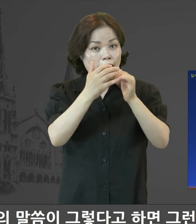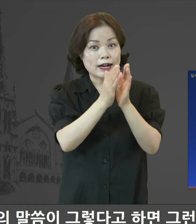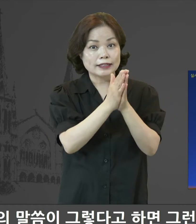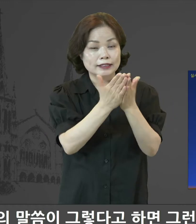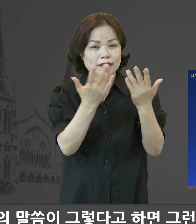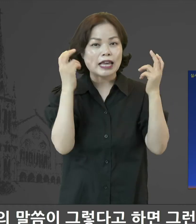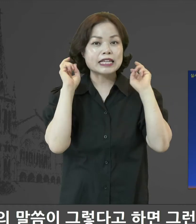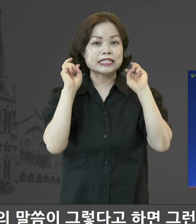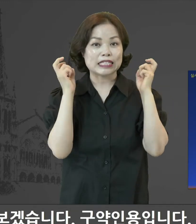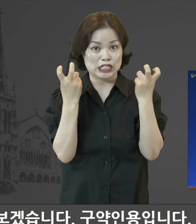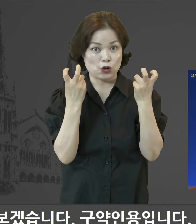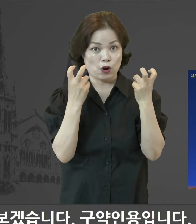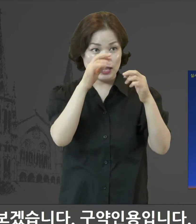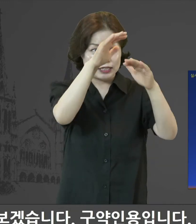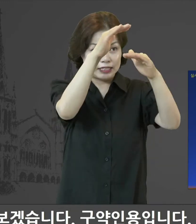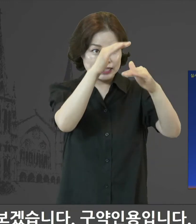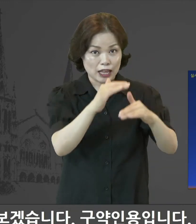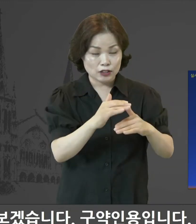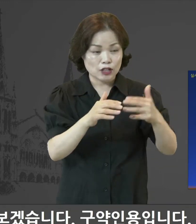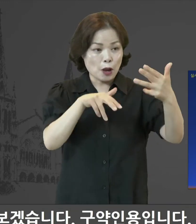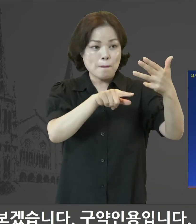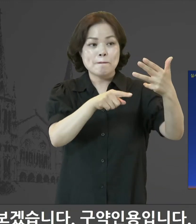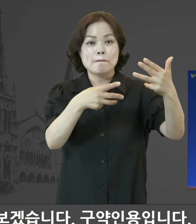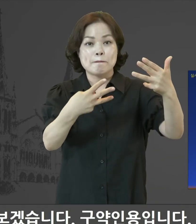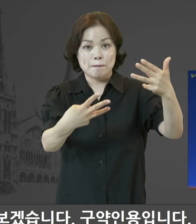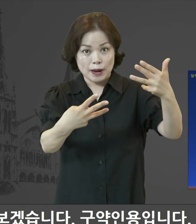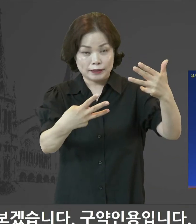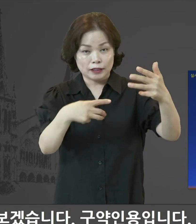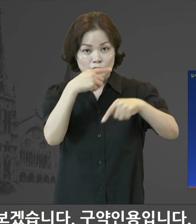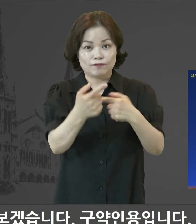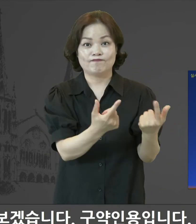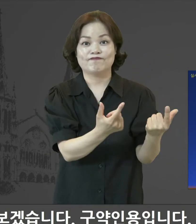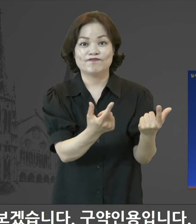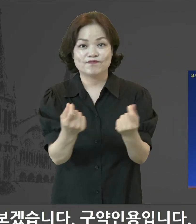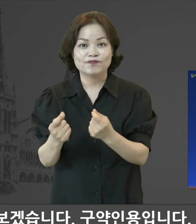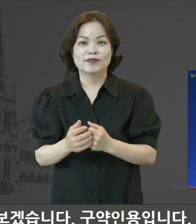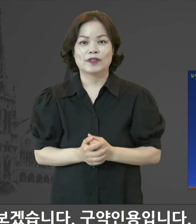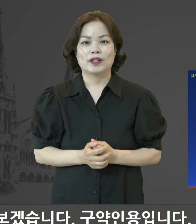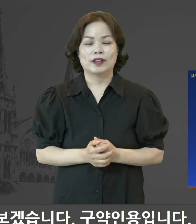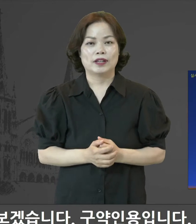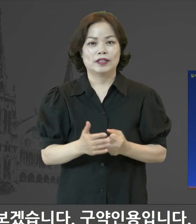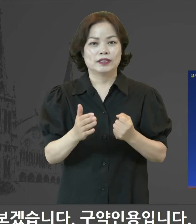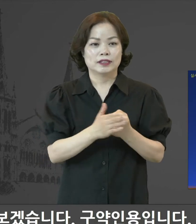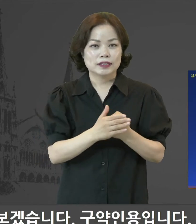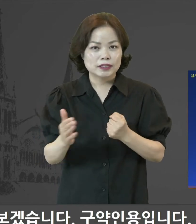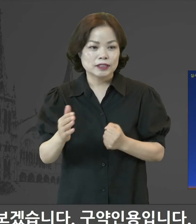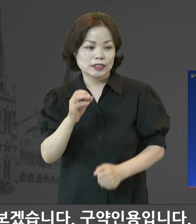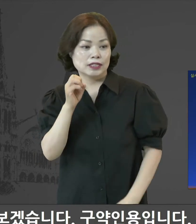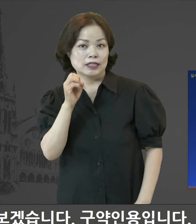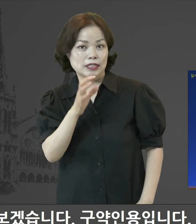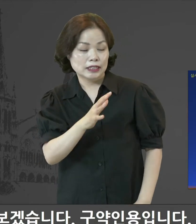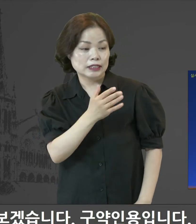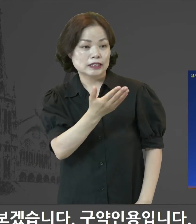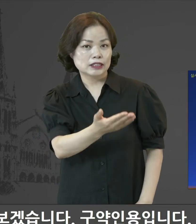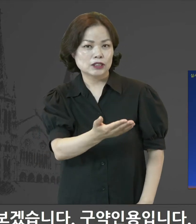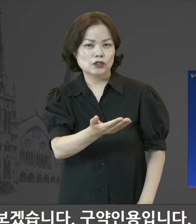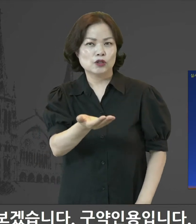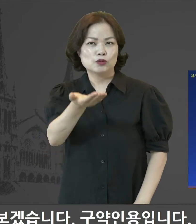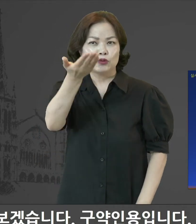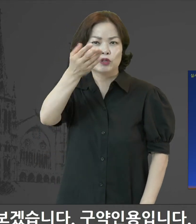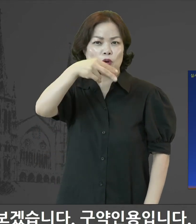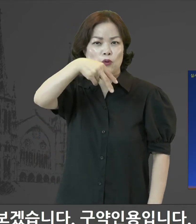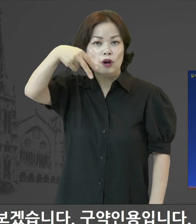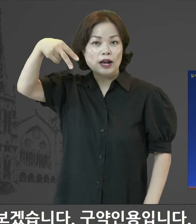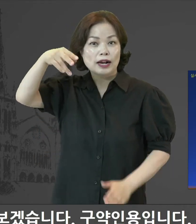쉽지는 않습니다. 그래도 우선 8절을 잘 읽으십시다. 8절 준비 시작. 그러므로 이르기를 그가 위로